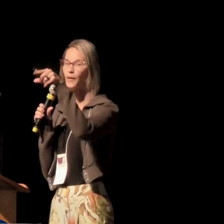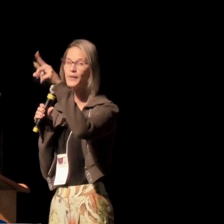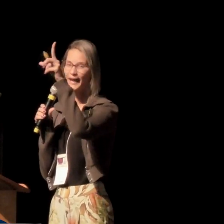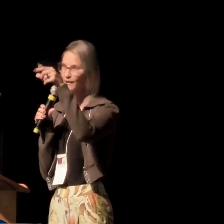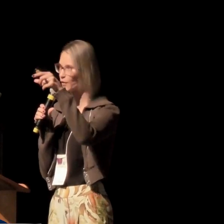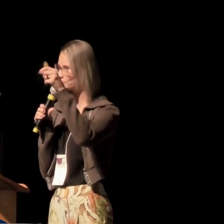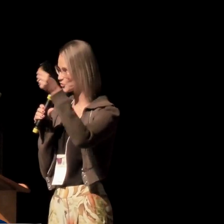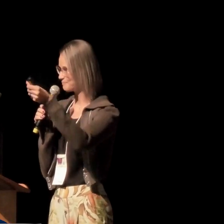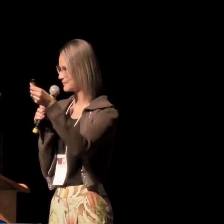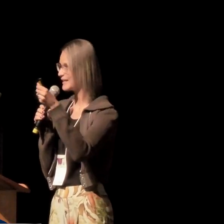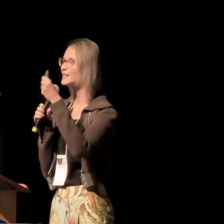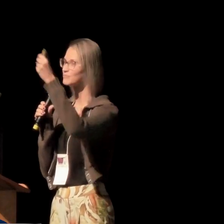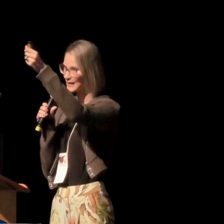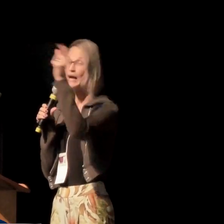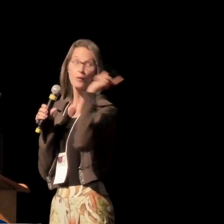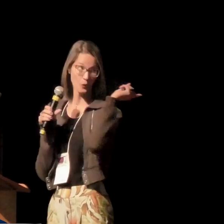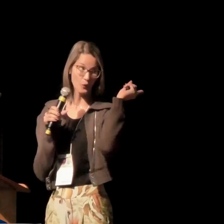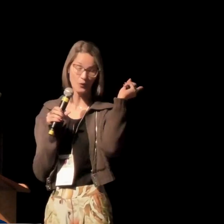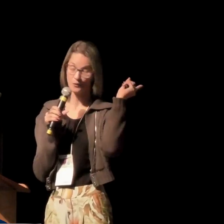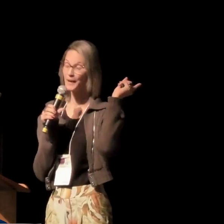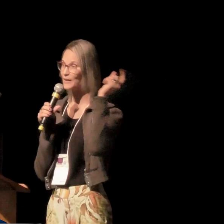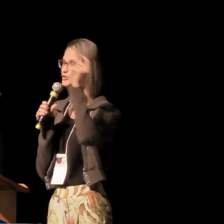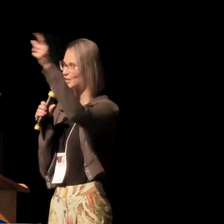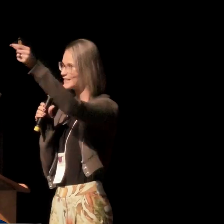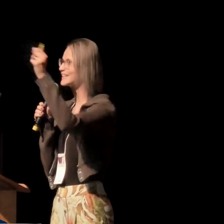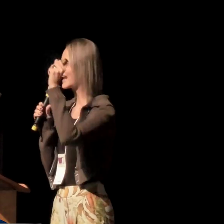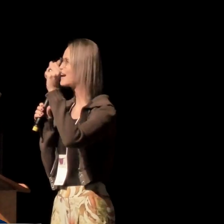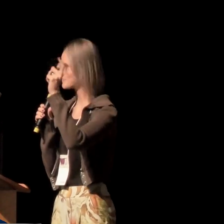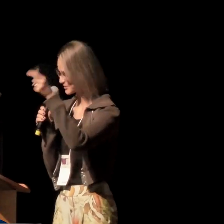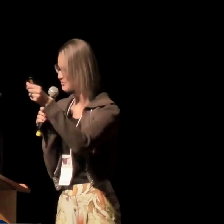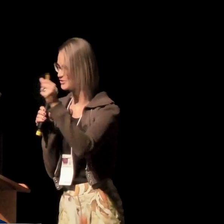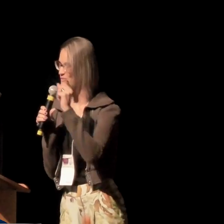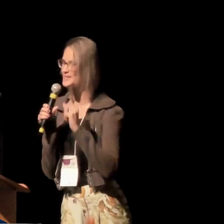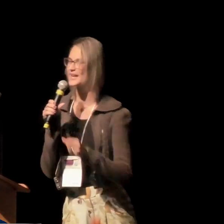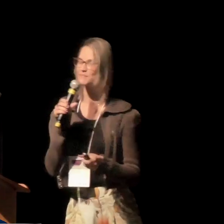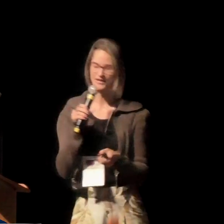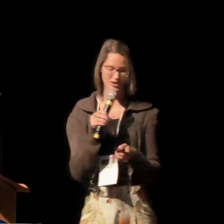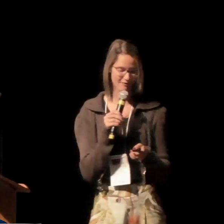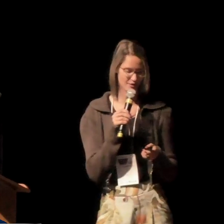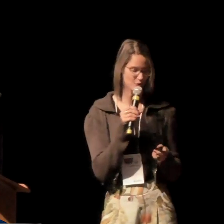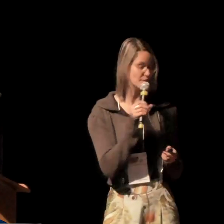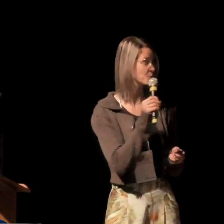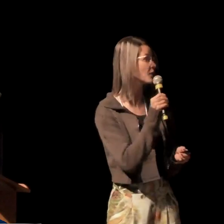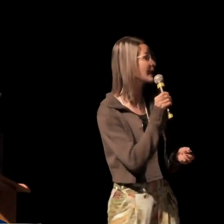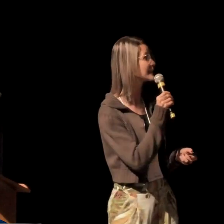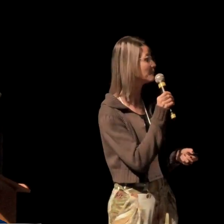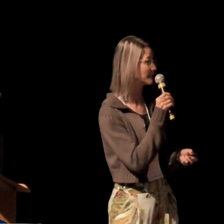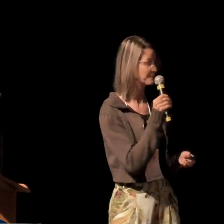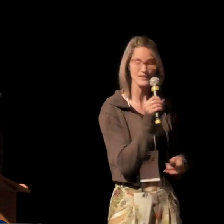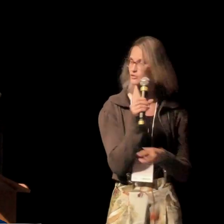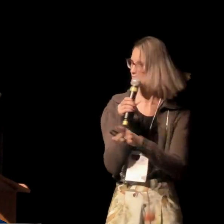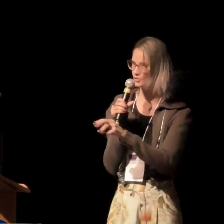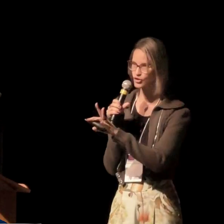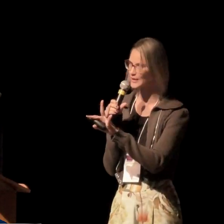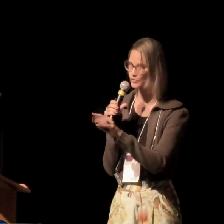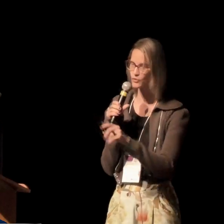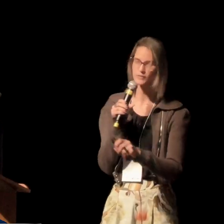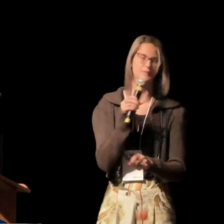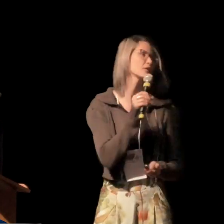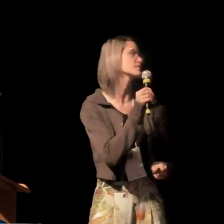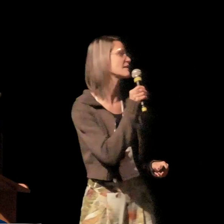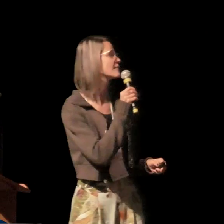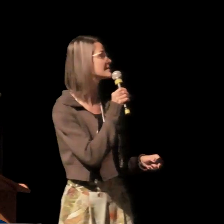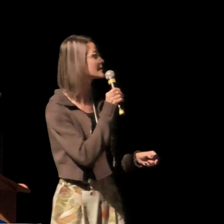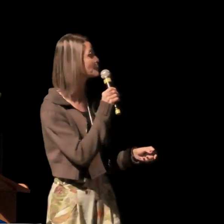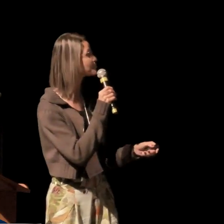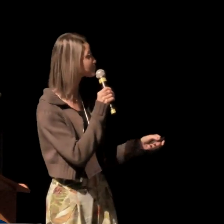com o QR Code né então o Marco de anta lá a gente Vocês conseguem baixar facilmente por lá também mas se jogar no